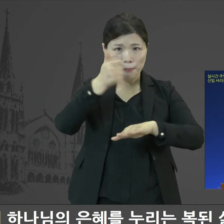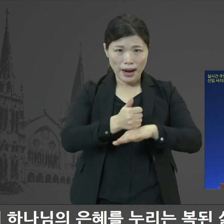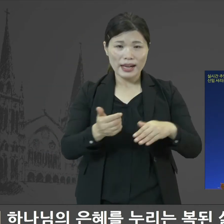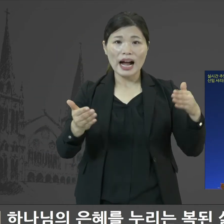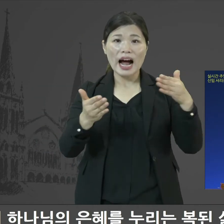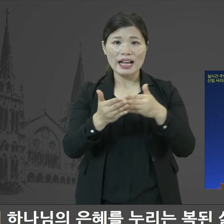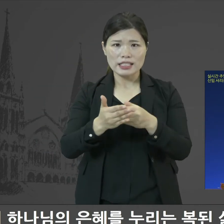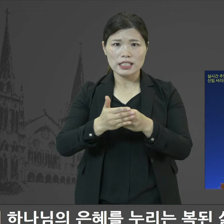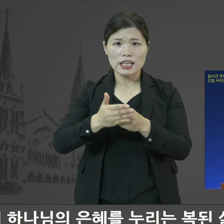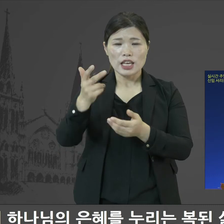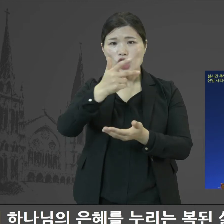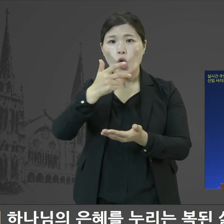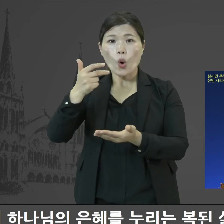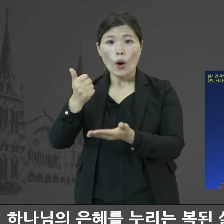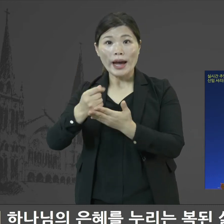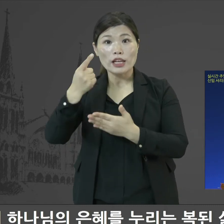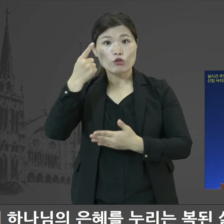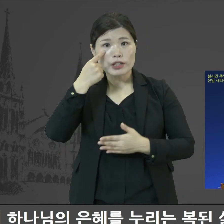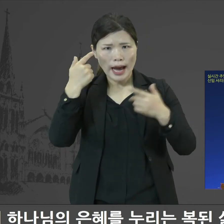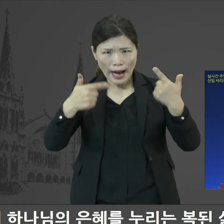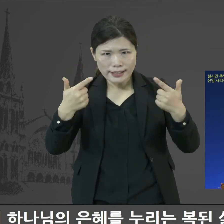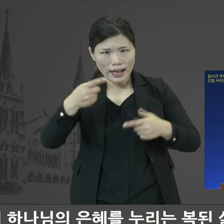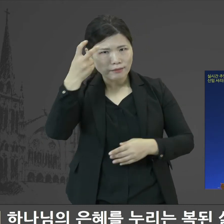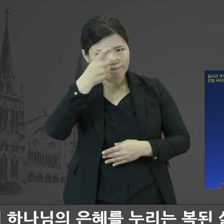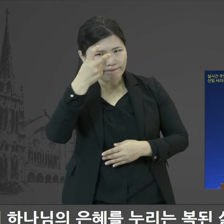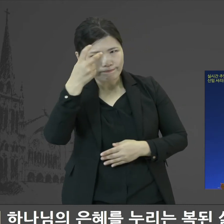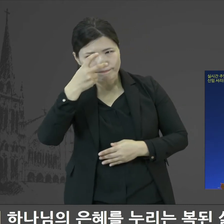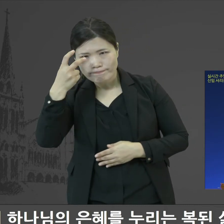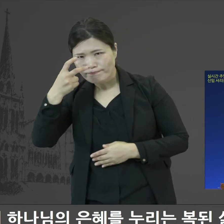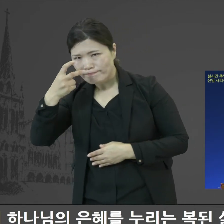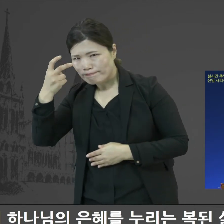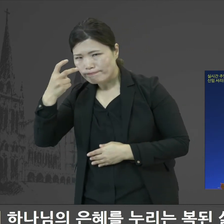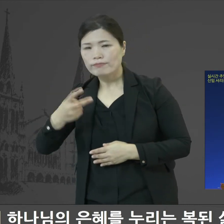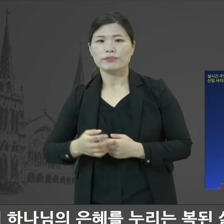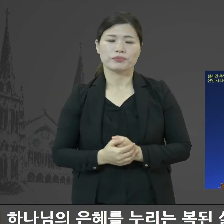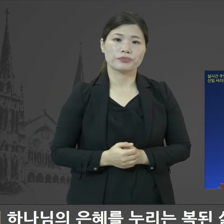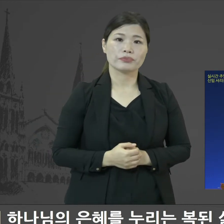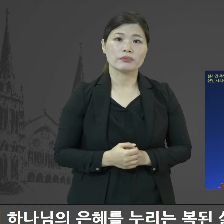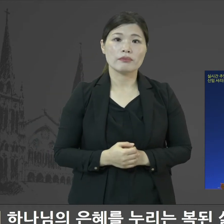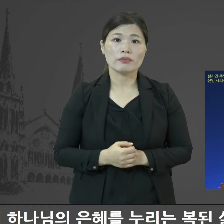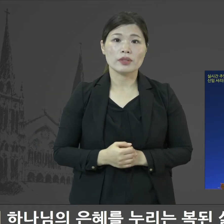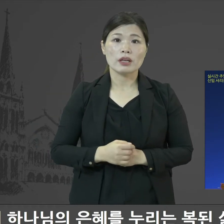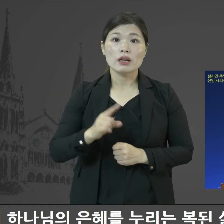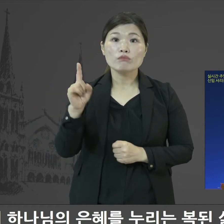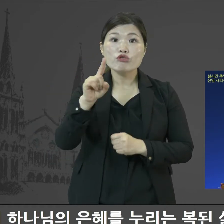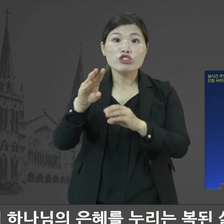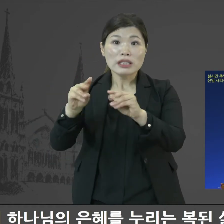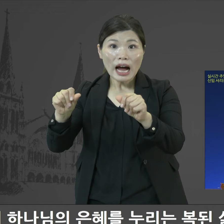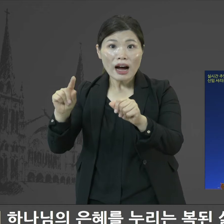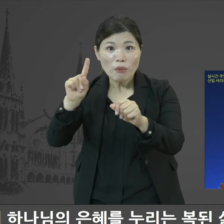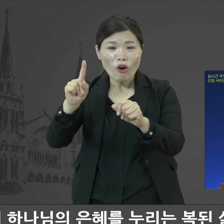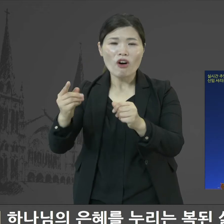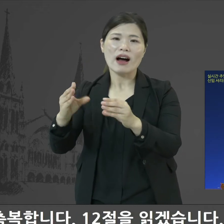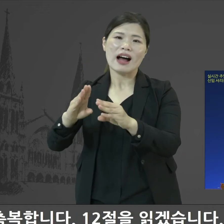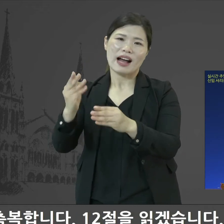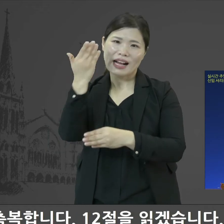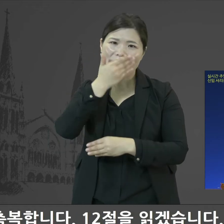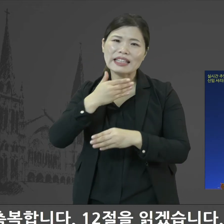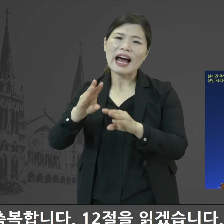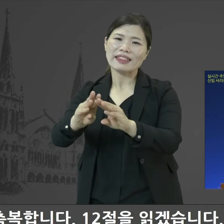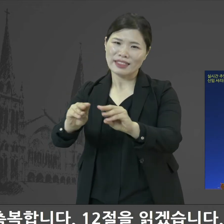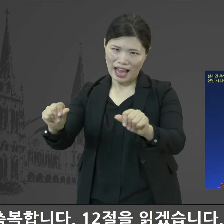눈이 항상 그 위에 있느니라. 아멘. 어떤 땅이라고 얘기합니까? 가나안 땅은